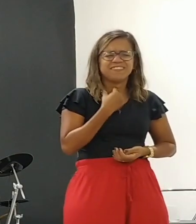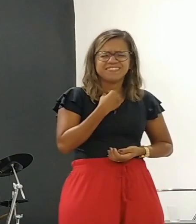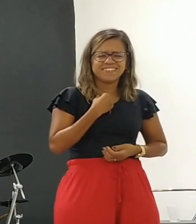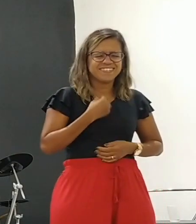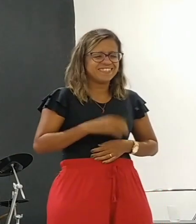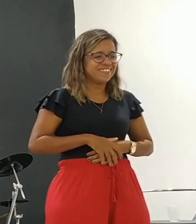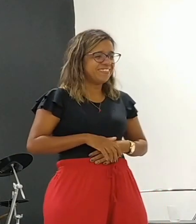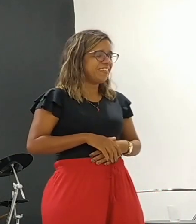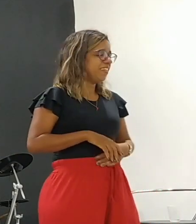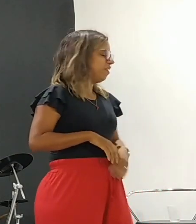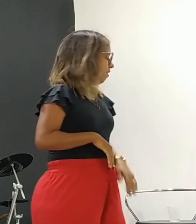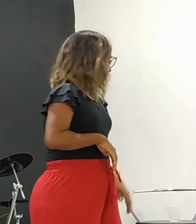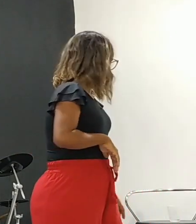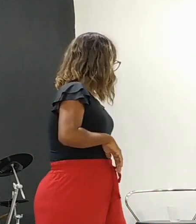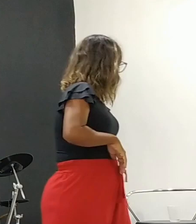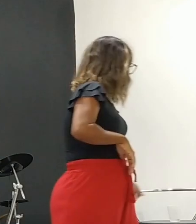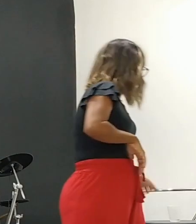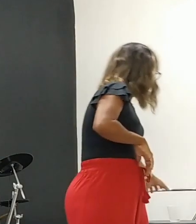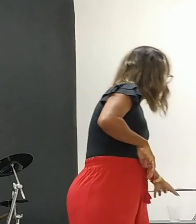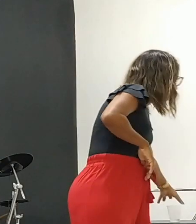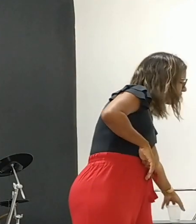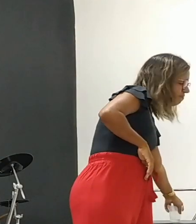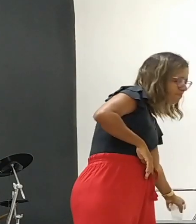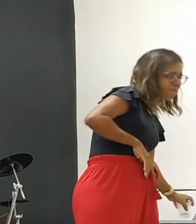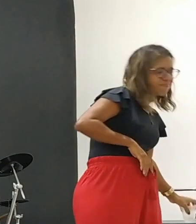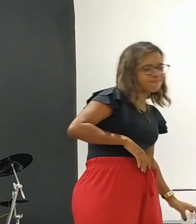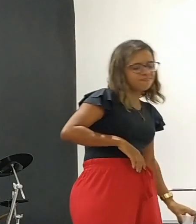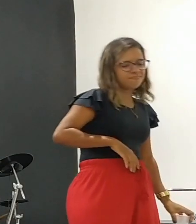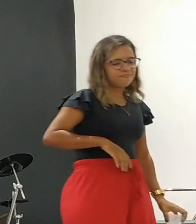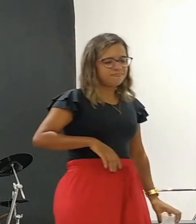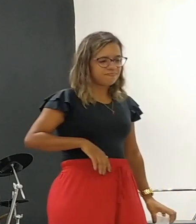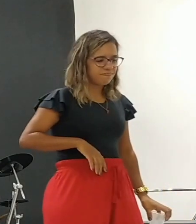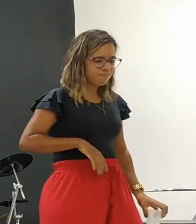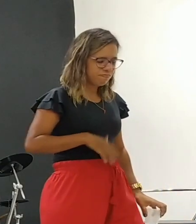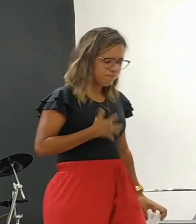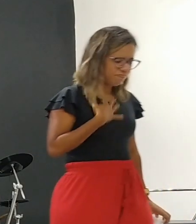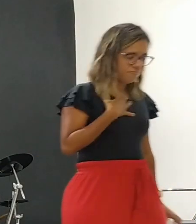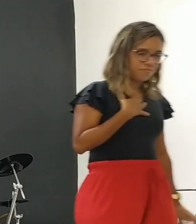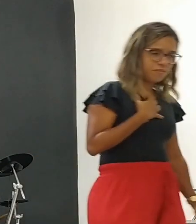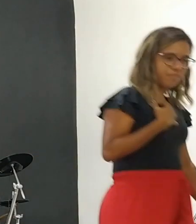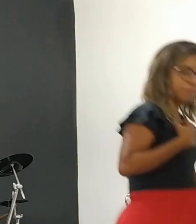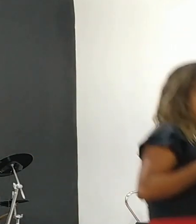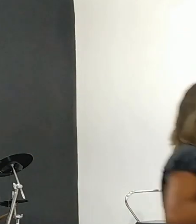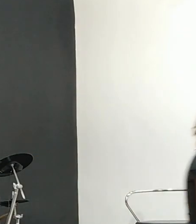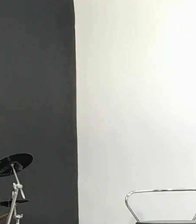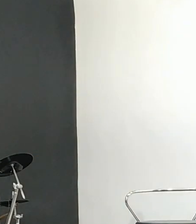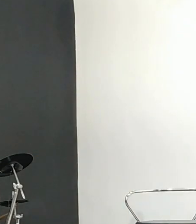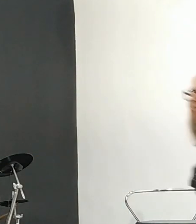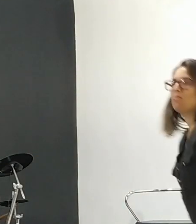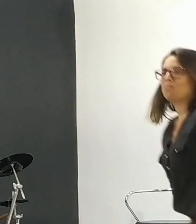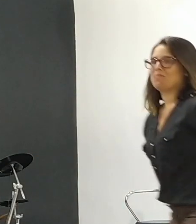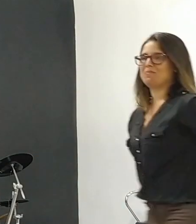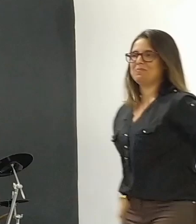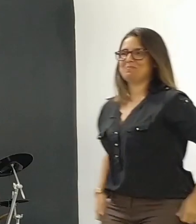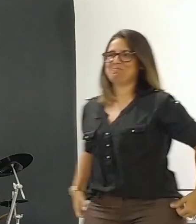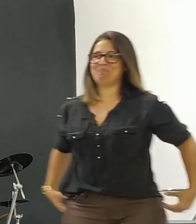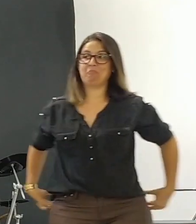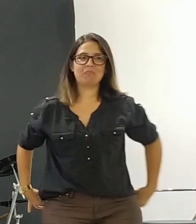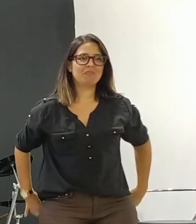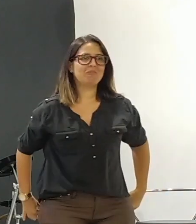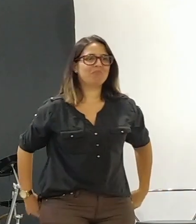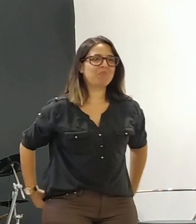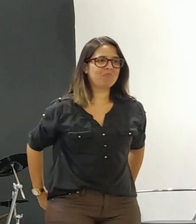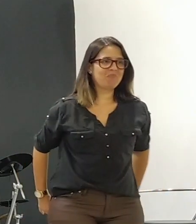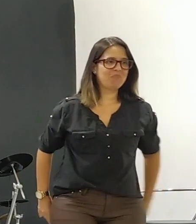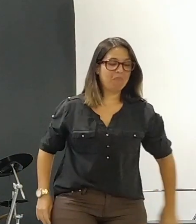assado no fogo, né? E diz aqui, come a cabeça com os pés e com a